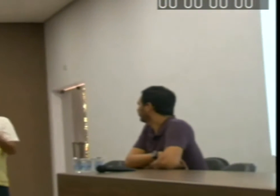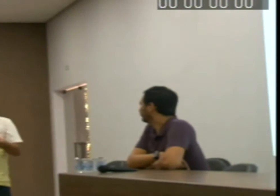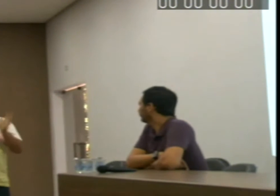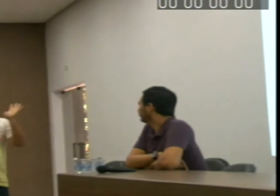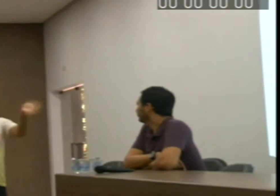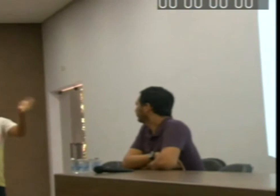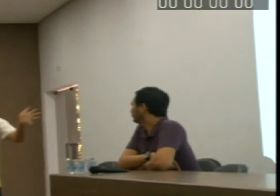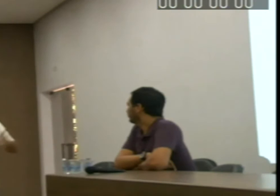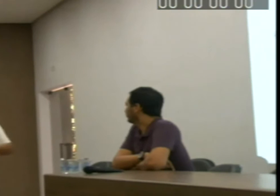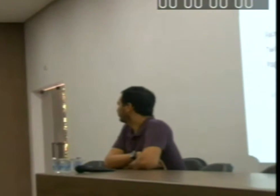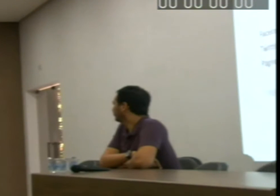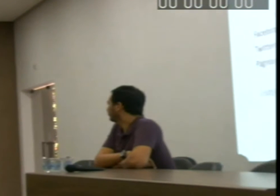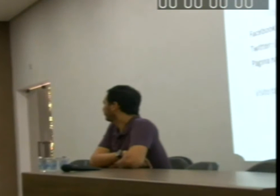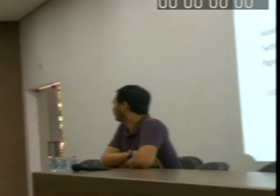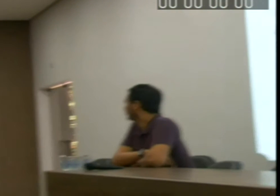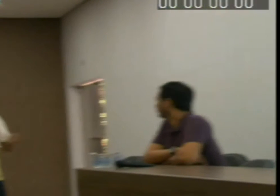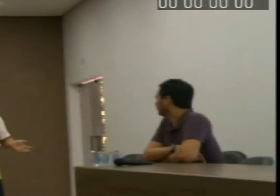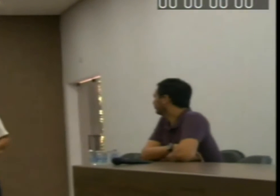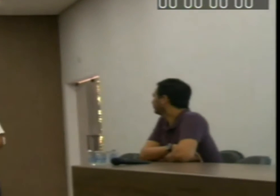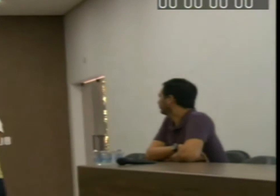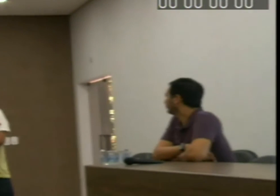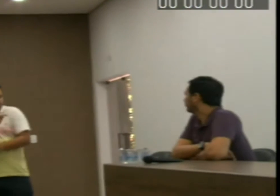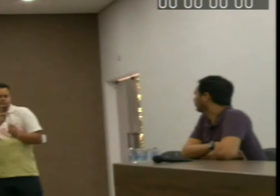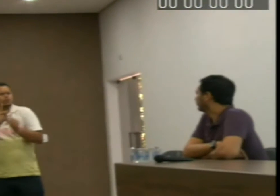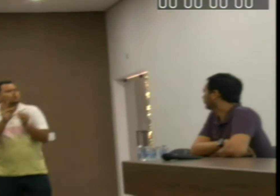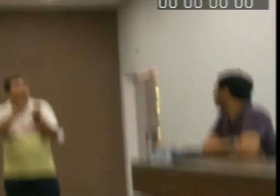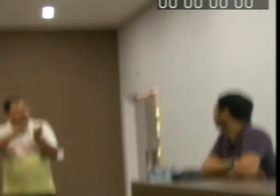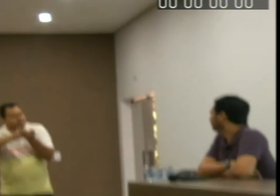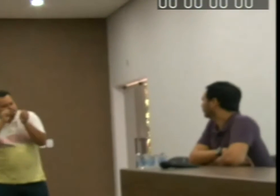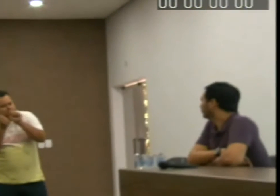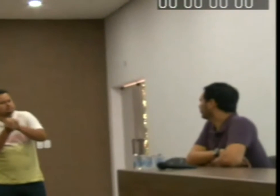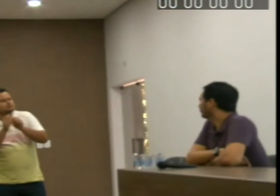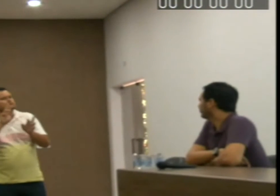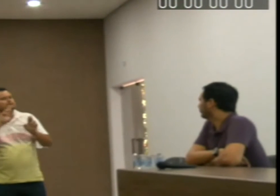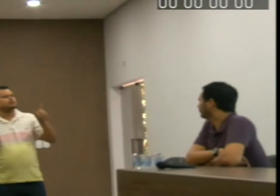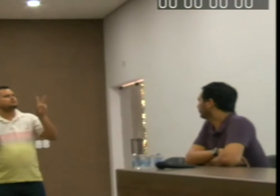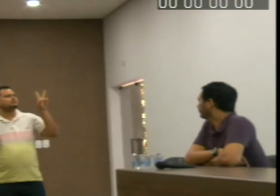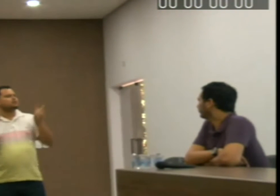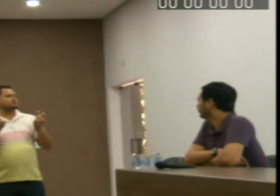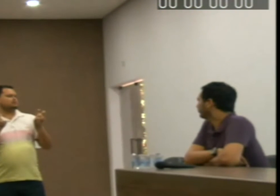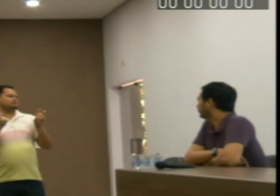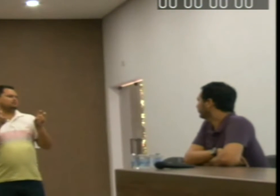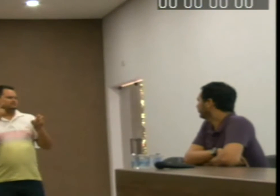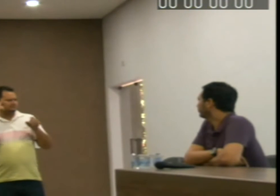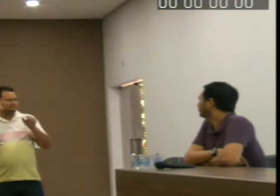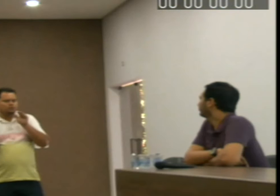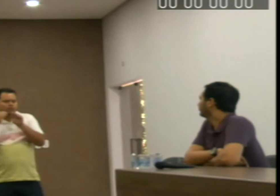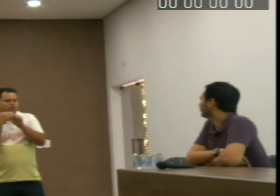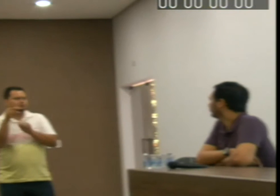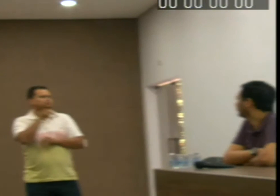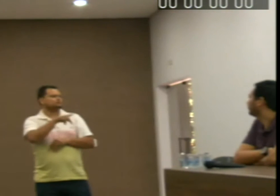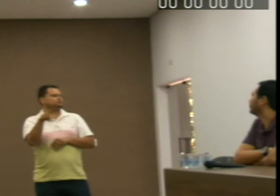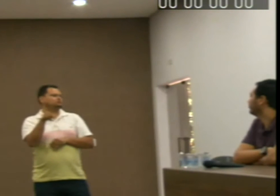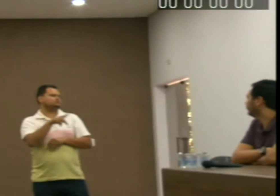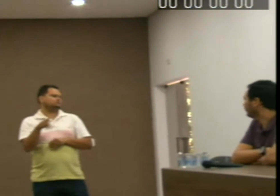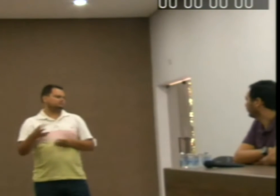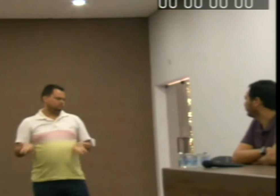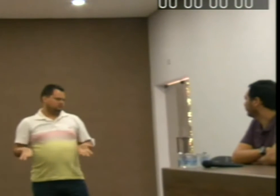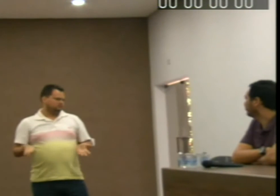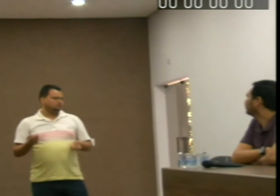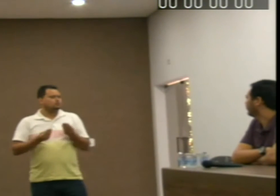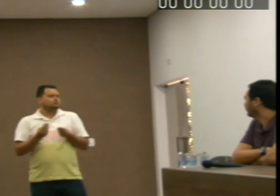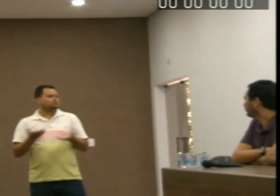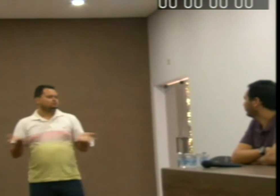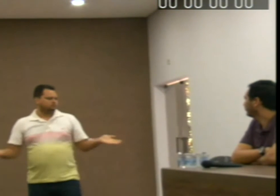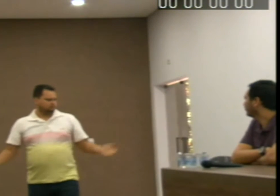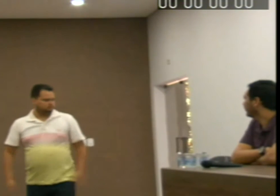combino Não concordo como que com esse bi acadêmico Então como que a gente pode fazer essa essa adaptação